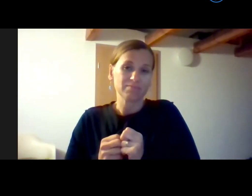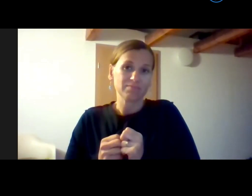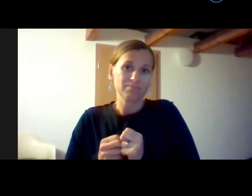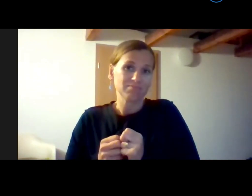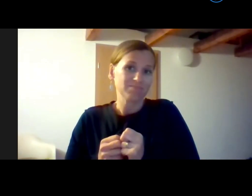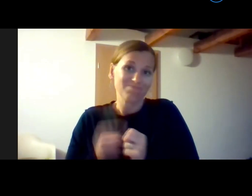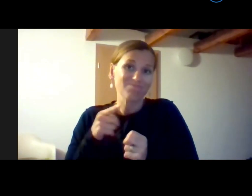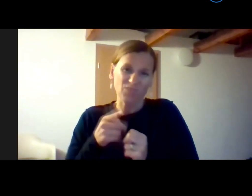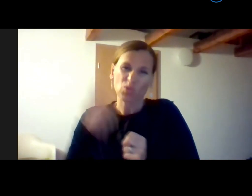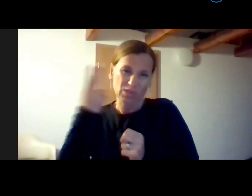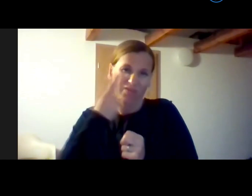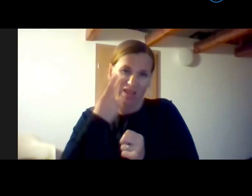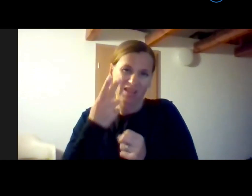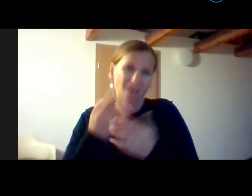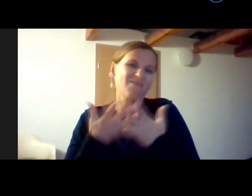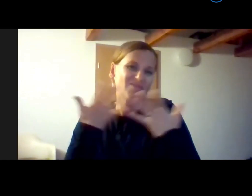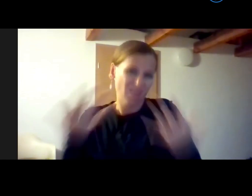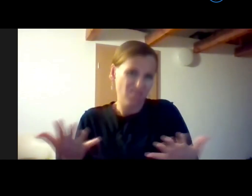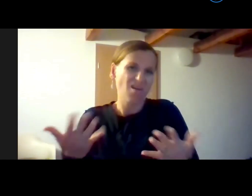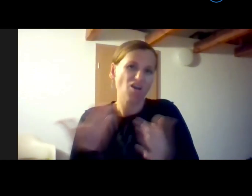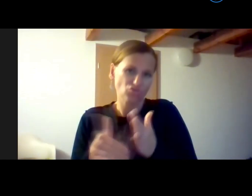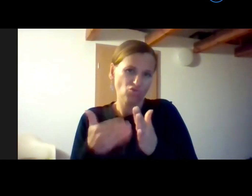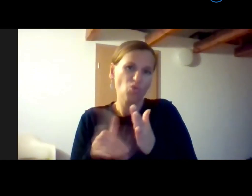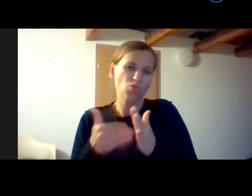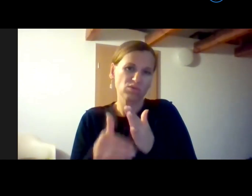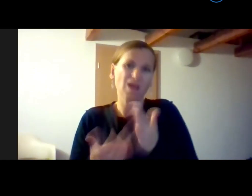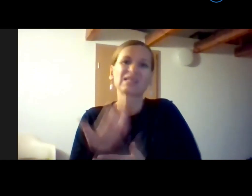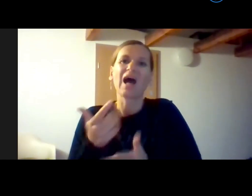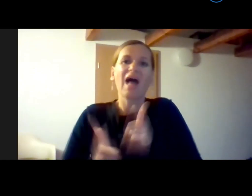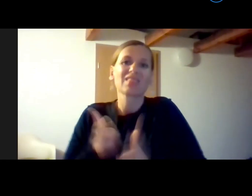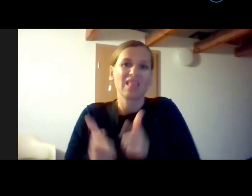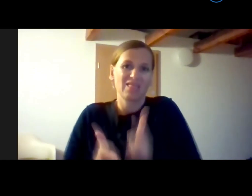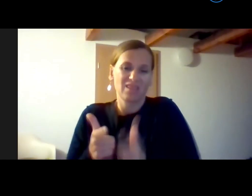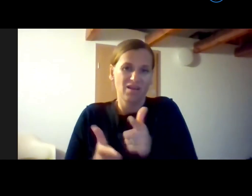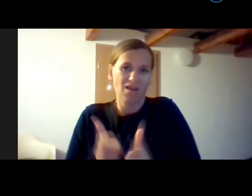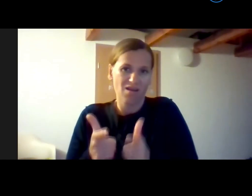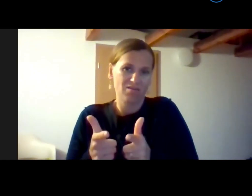To je seveda velika škoda za atletiko,